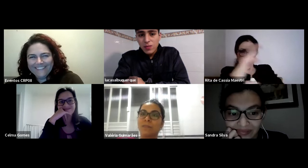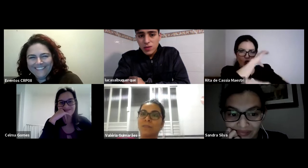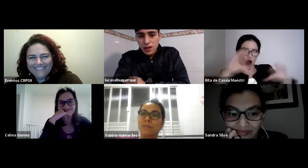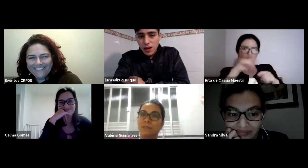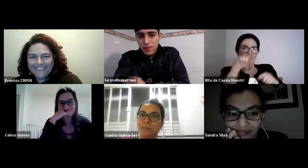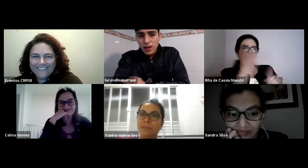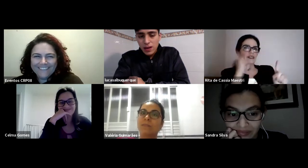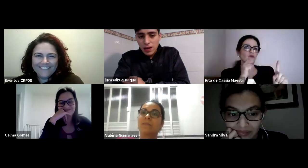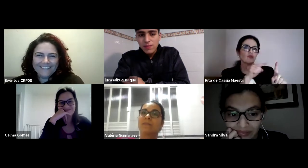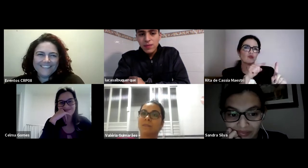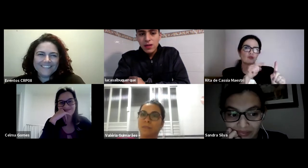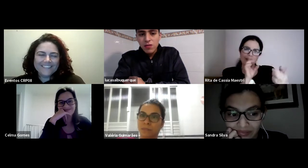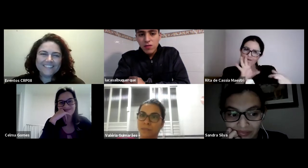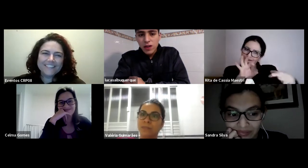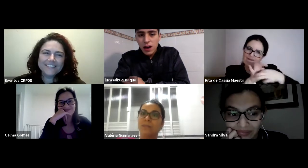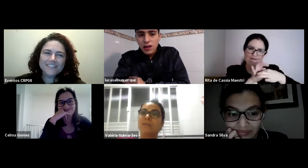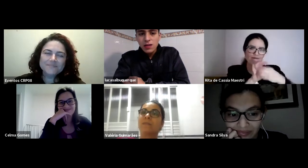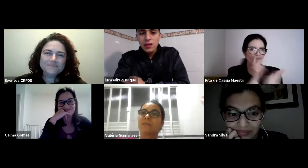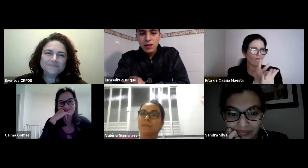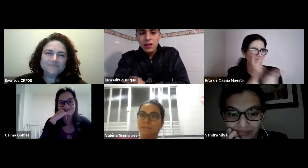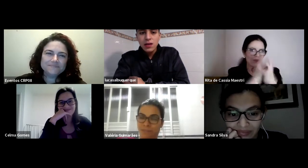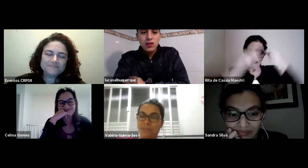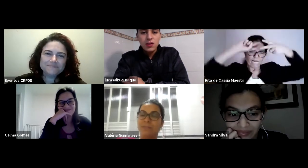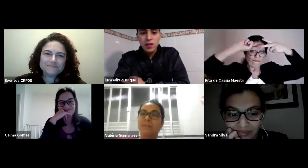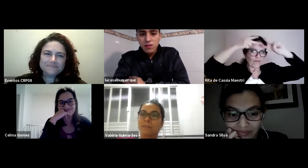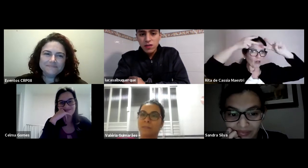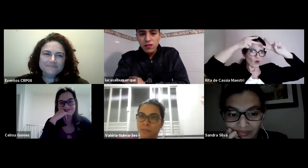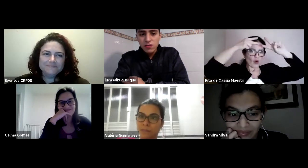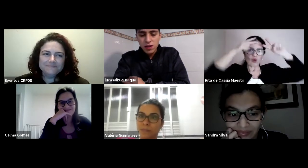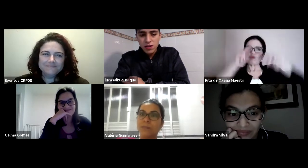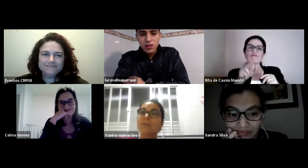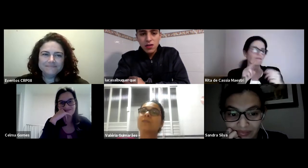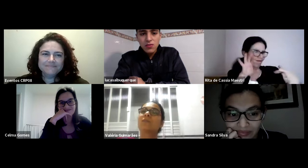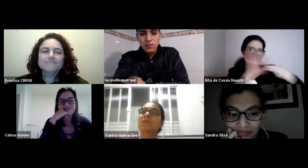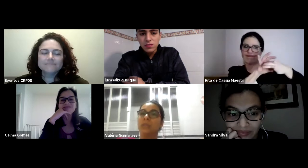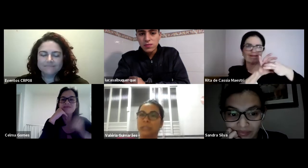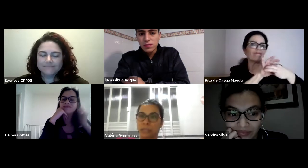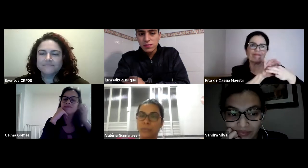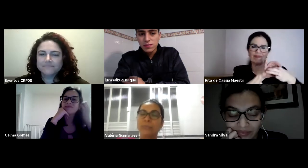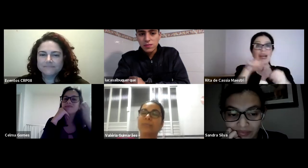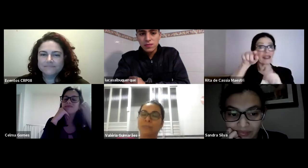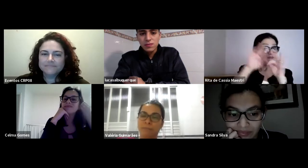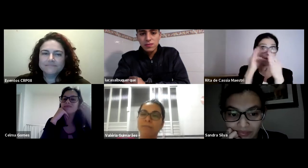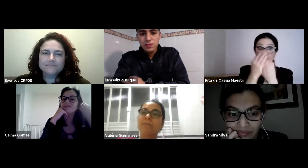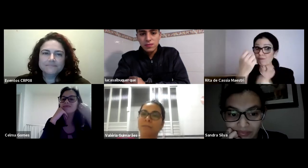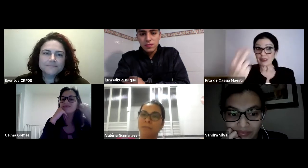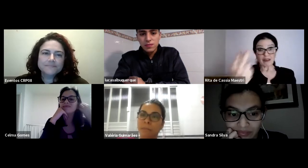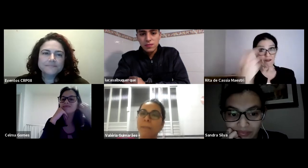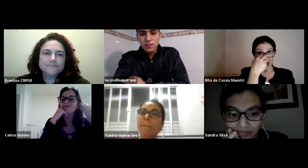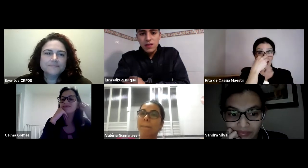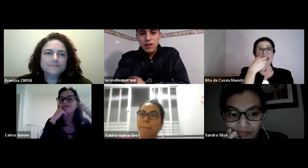para mostrar para ele confiar que a gente tem um vínculo, que a gente está junto. E a